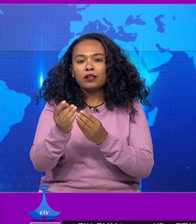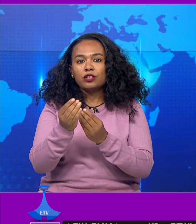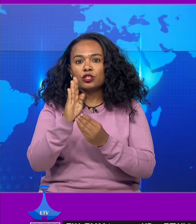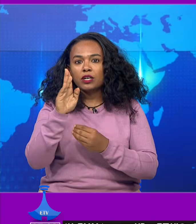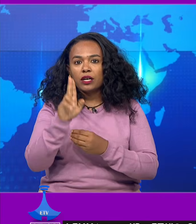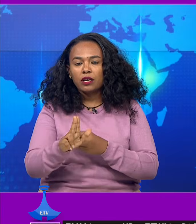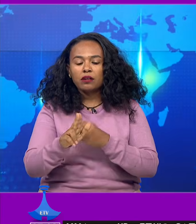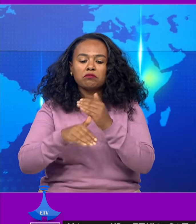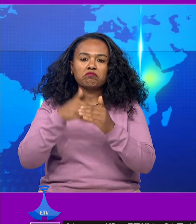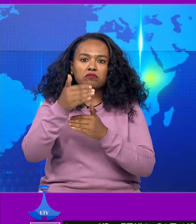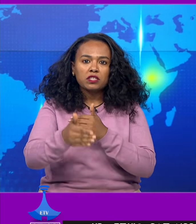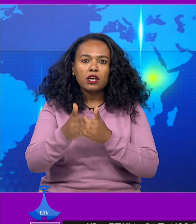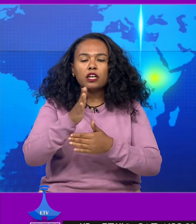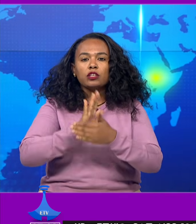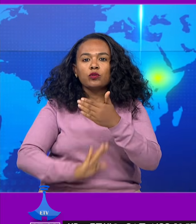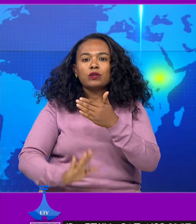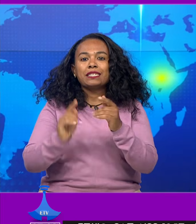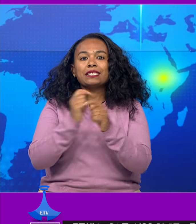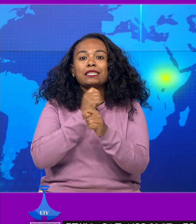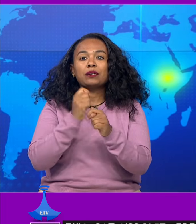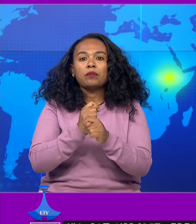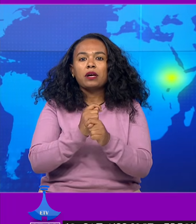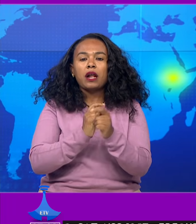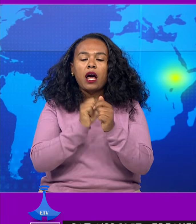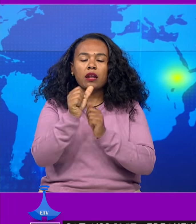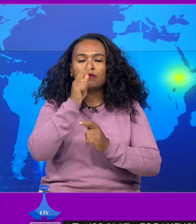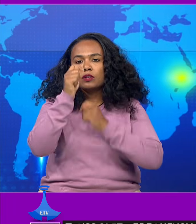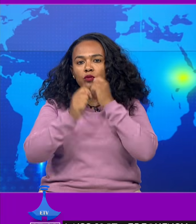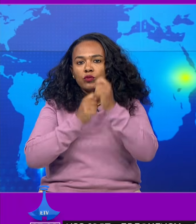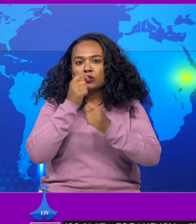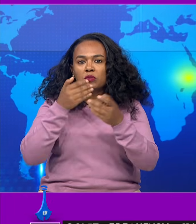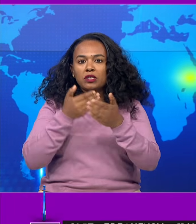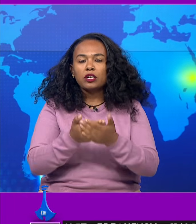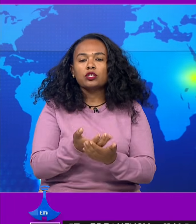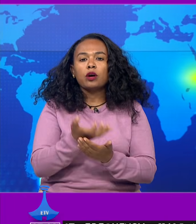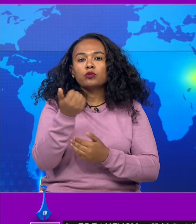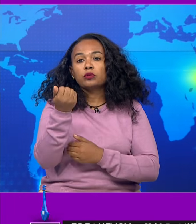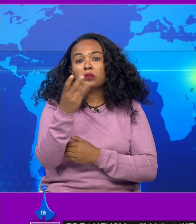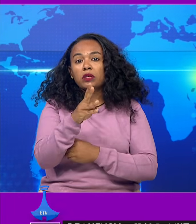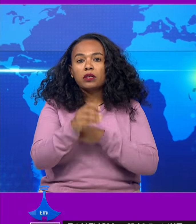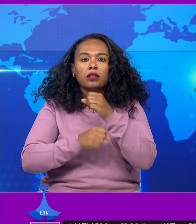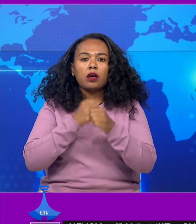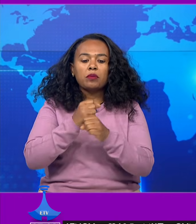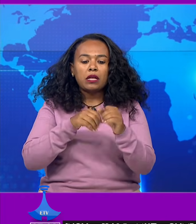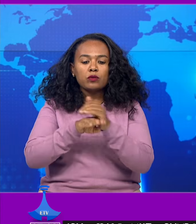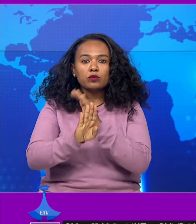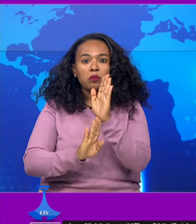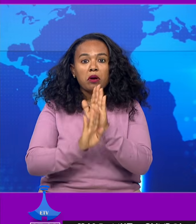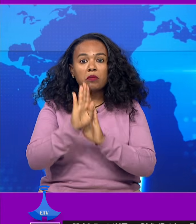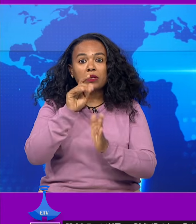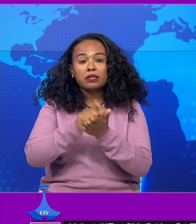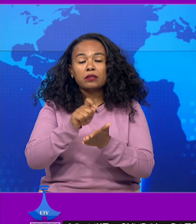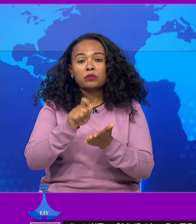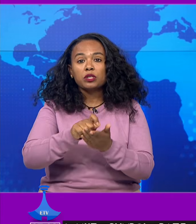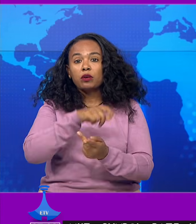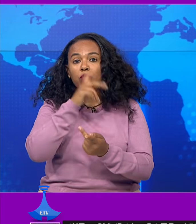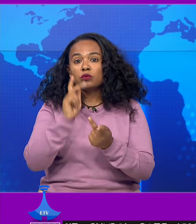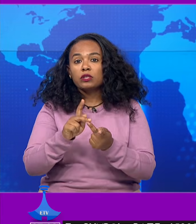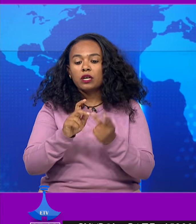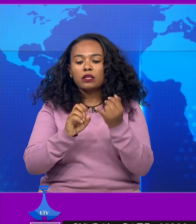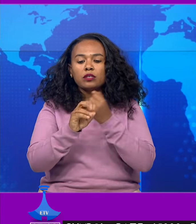ከዚያም አልፎ ገበታ ለትውልድ ትግበራ እልፍ የቱሪዝም መዳረሻ ሀብቶች በጥቂት ዓመታት ውስጥ በማልማት የተመዘገበው ስኬት